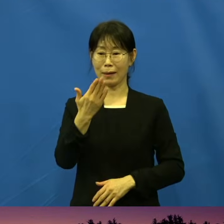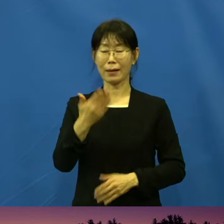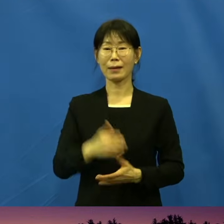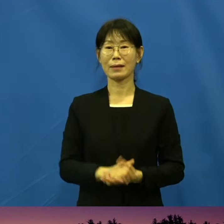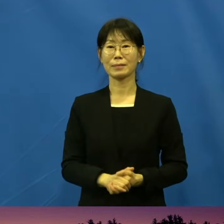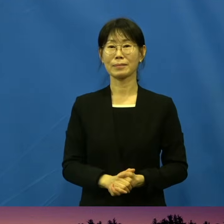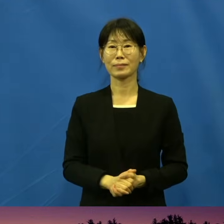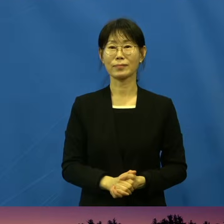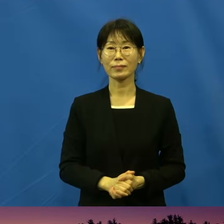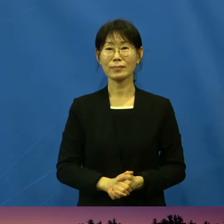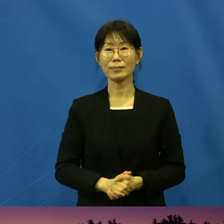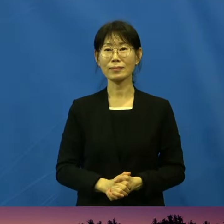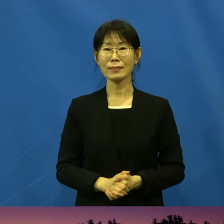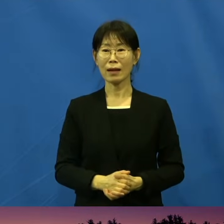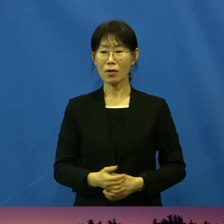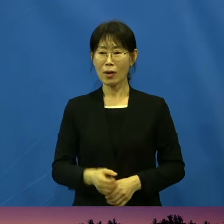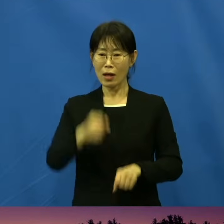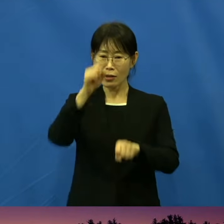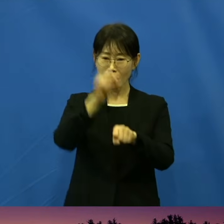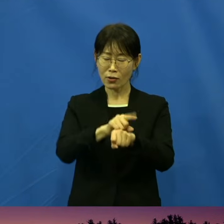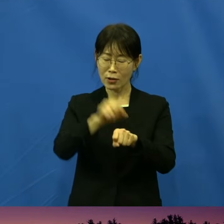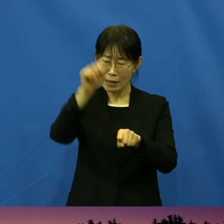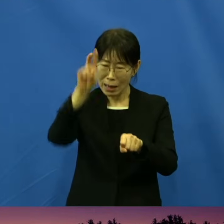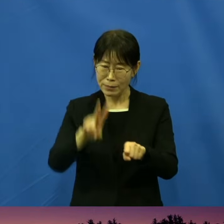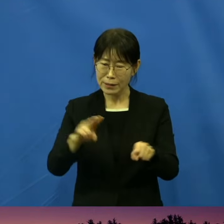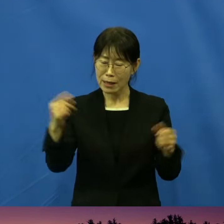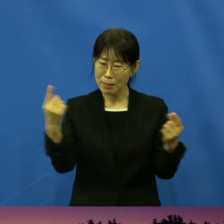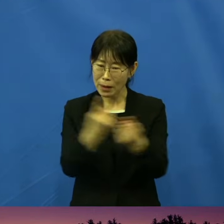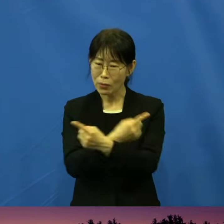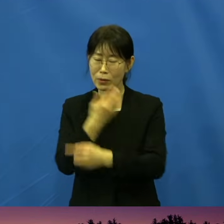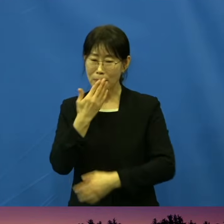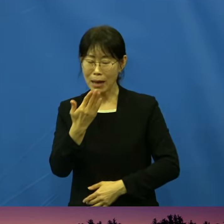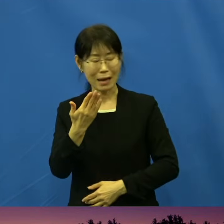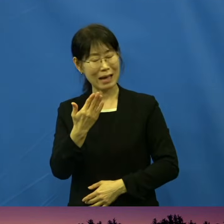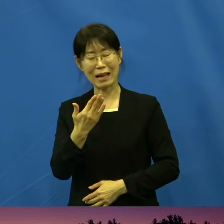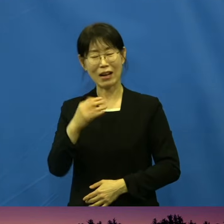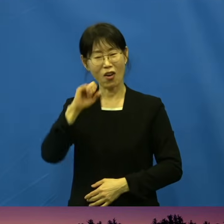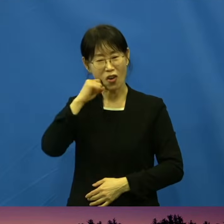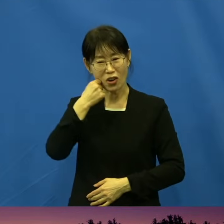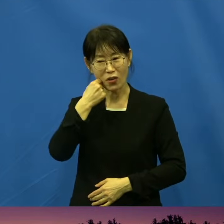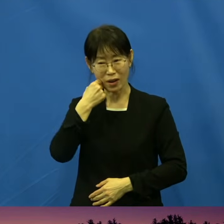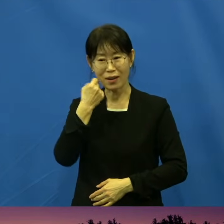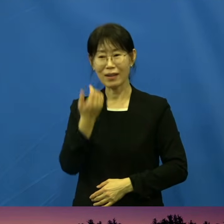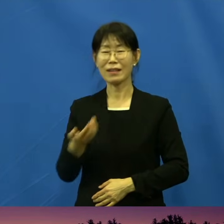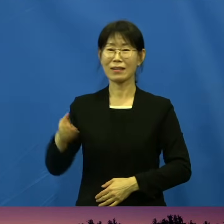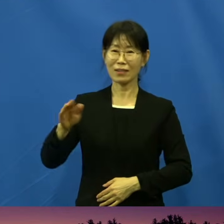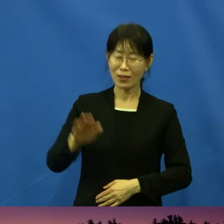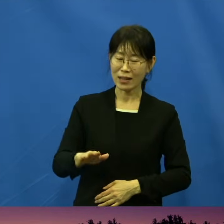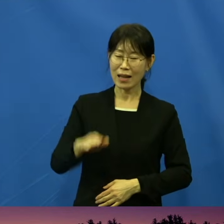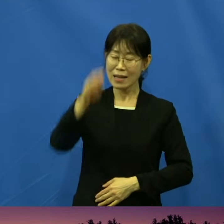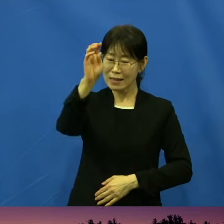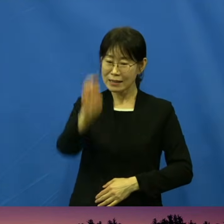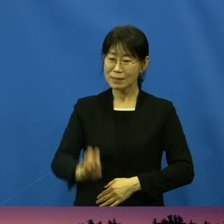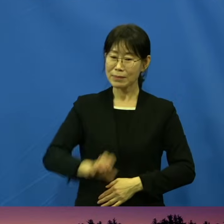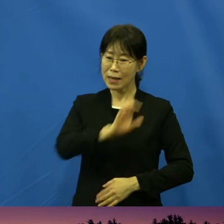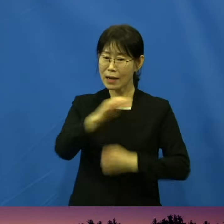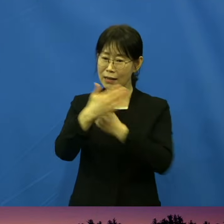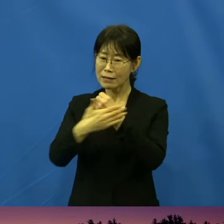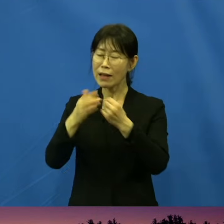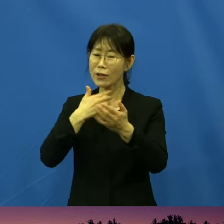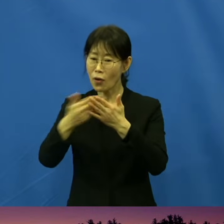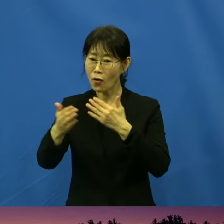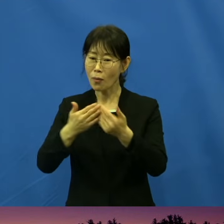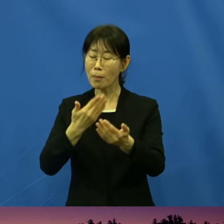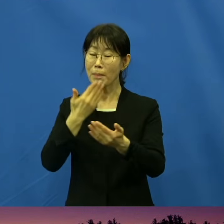물론 여러분, 하루아침에 사라지는 것은 아니지만 계속 고집을 피울 수 없어요. 십자가 사건을 경험하면 확실히 꺾여요. 작은